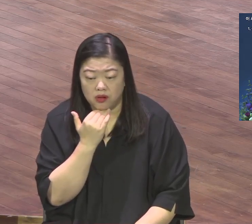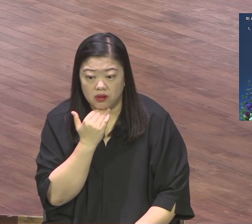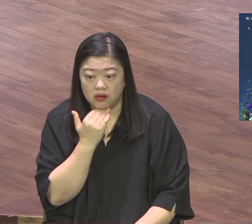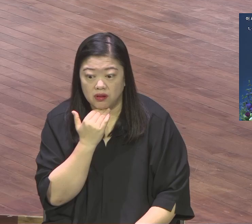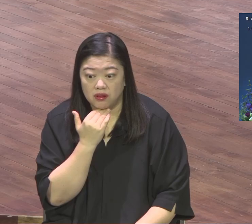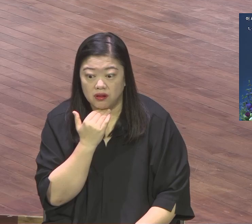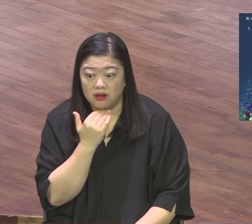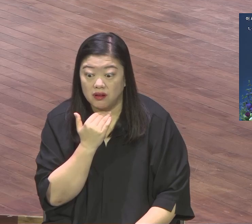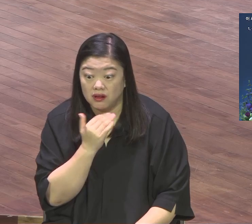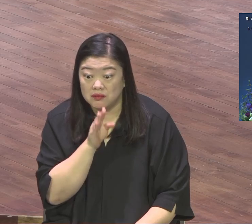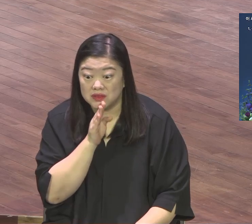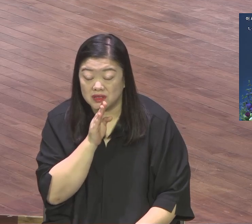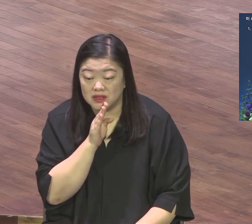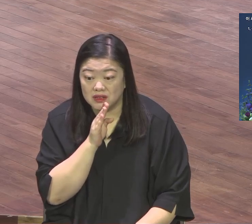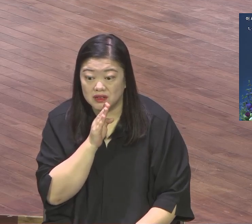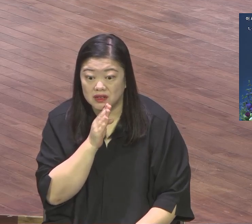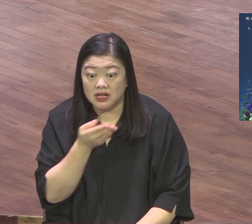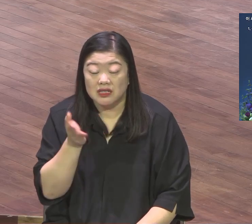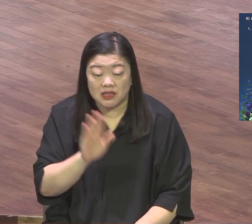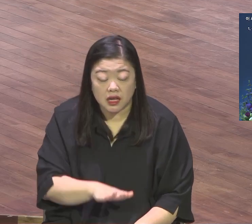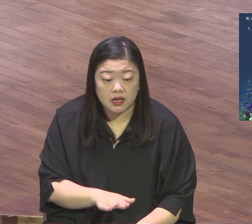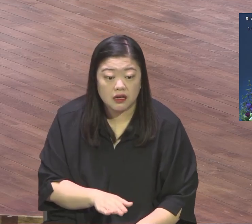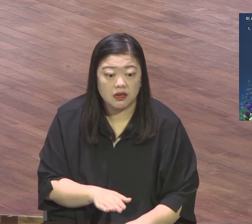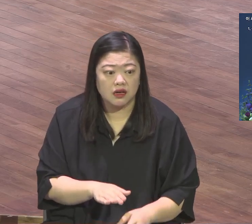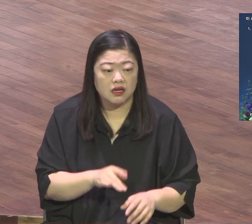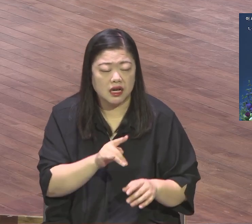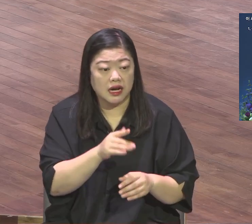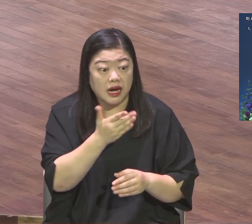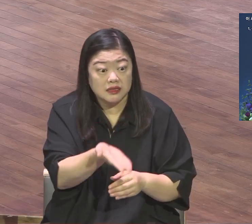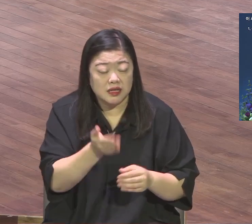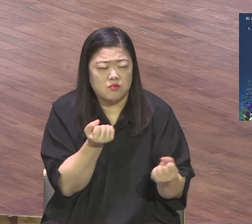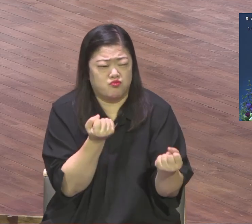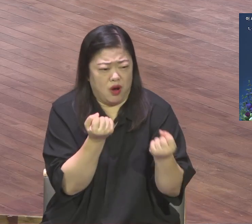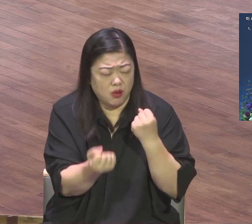지금도 그런데 이런 사람들이 있어요. 지금도